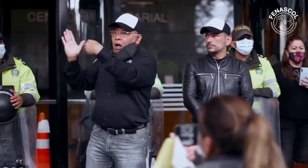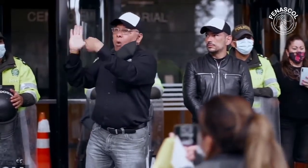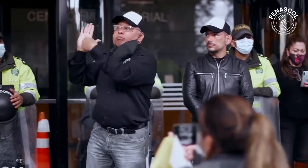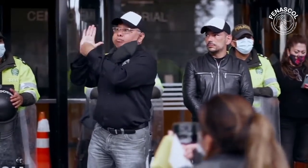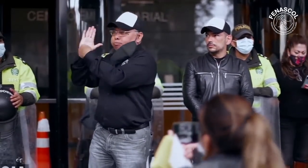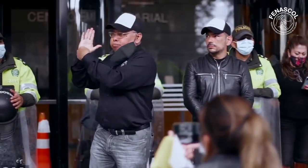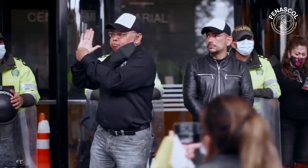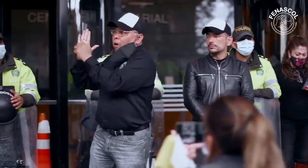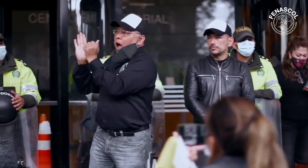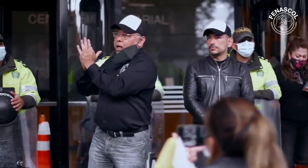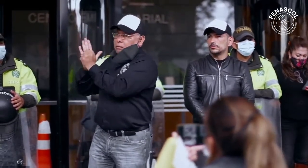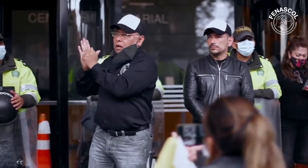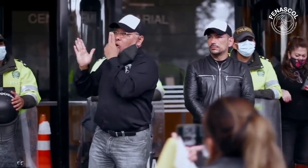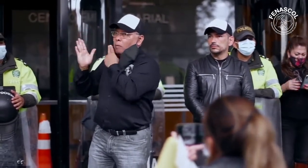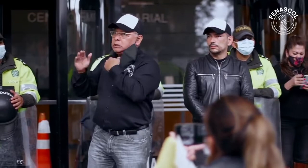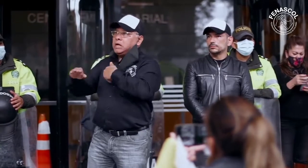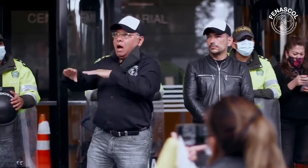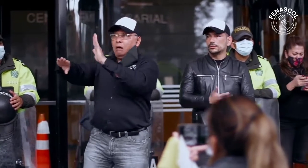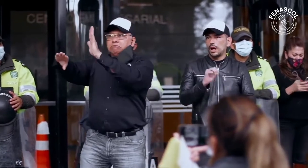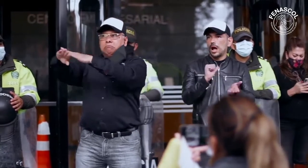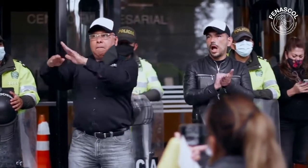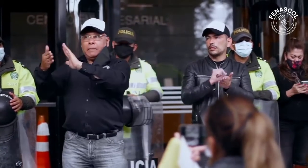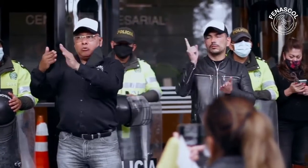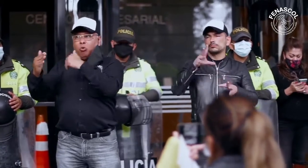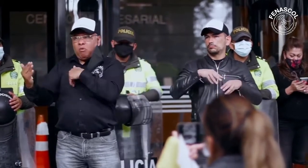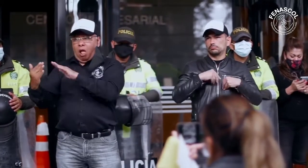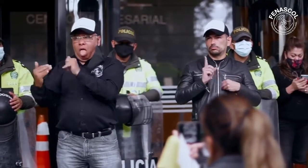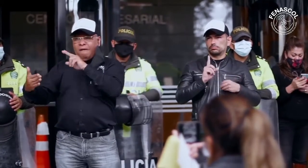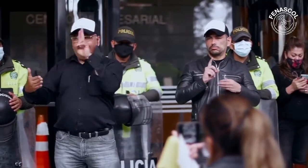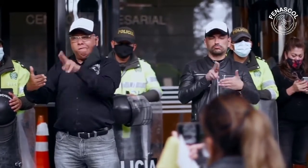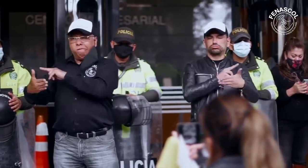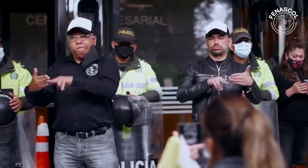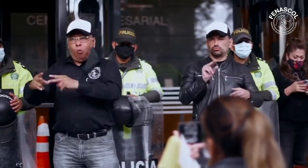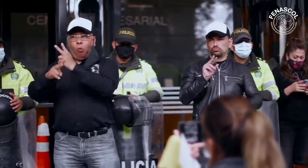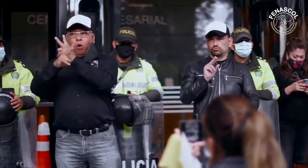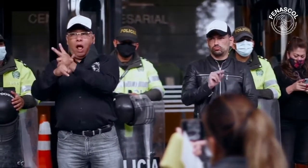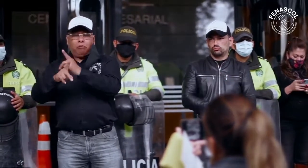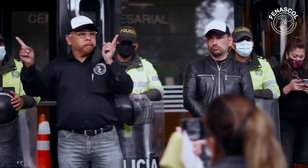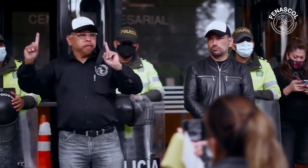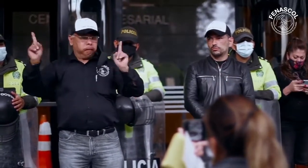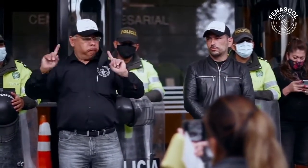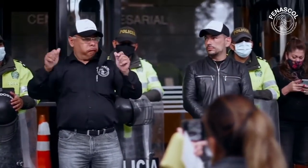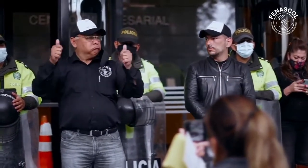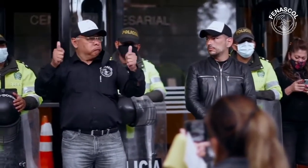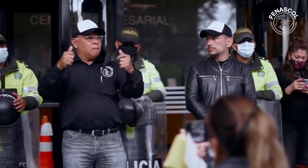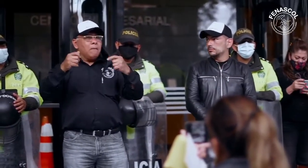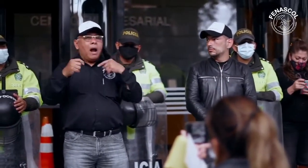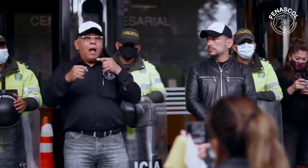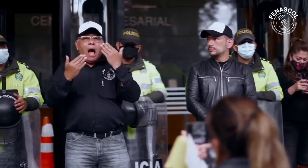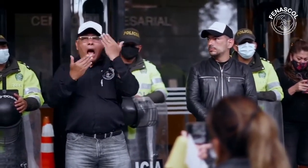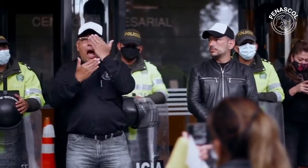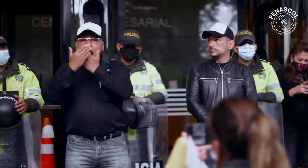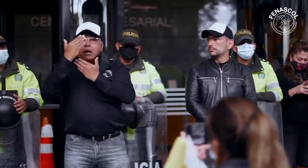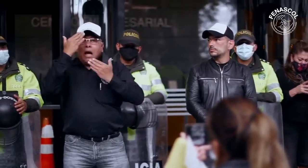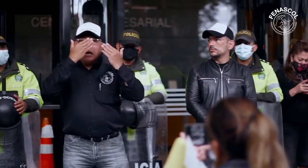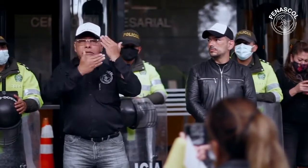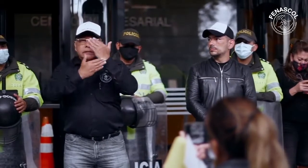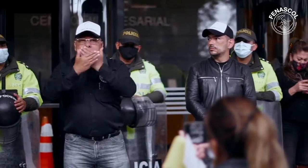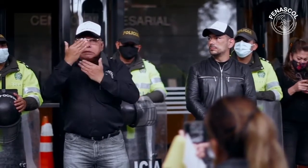Ya quedó registrado en acta el compromiso de que no se tomen represalias al respecto, de